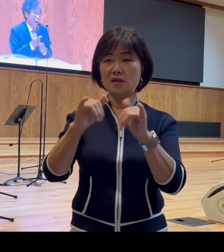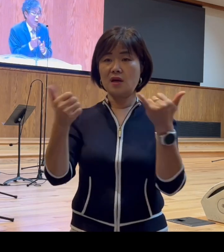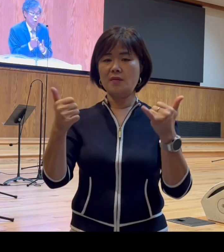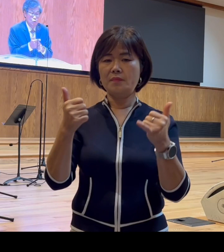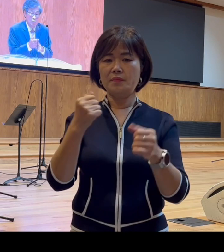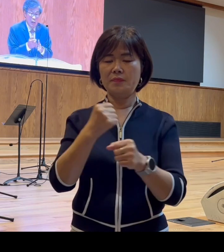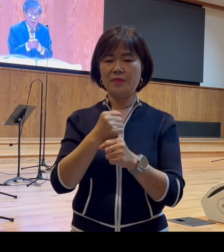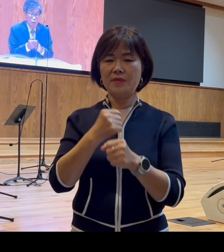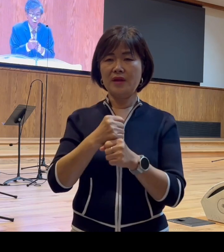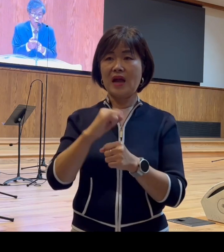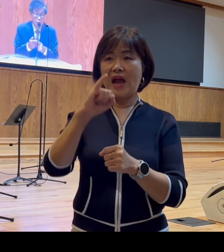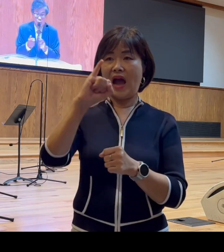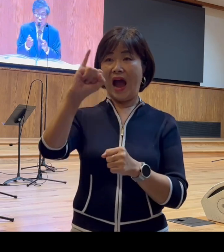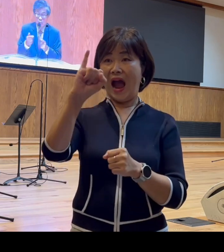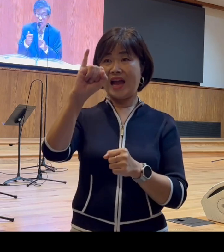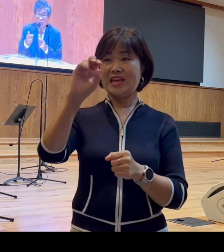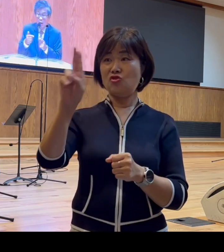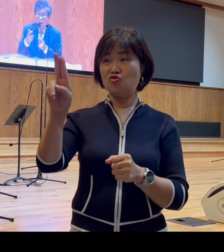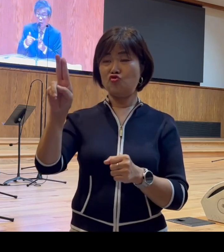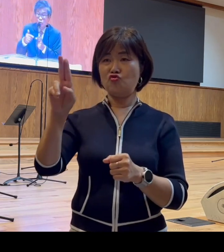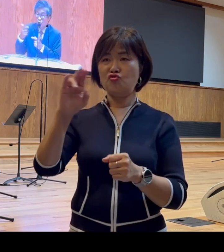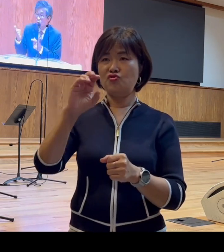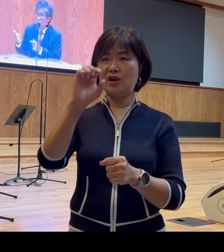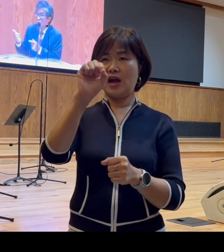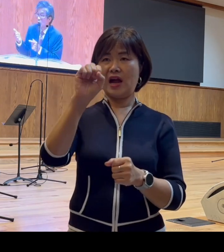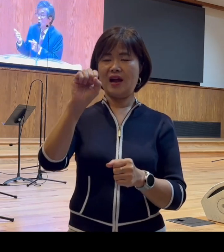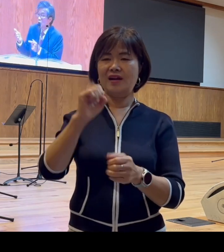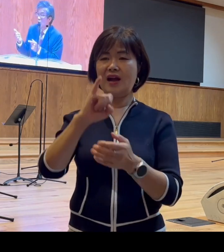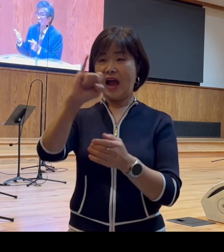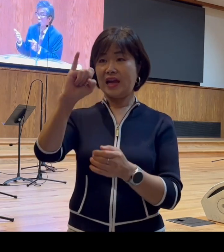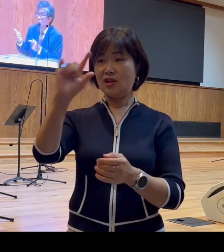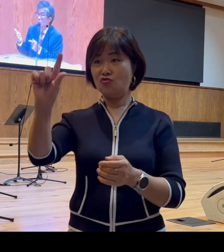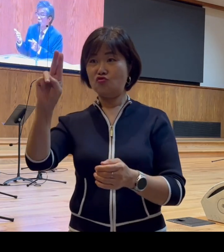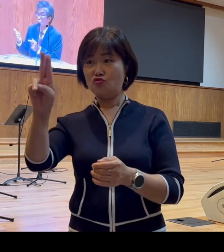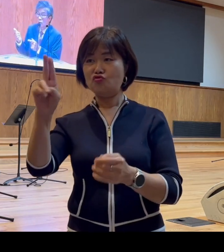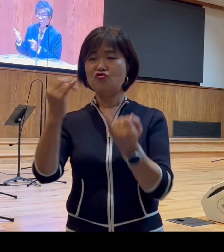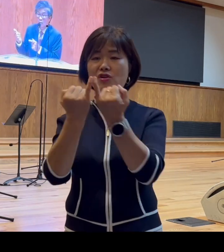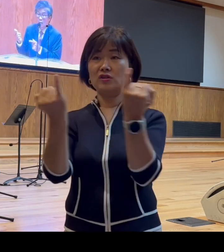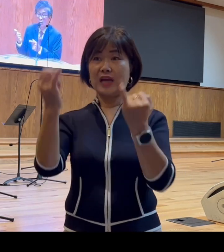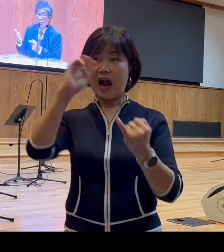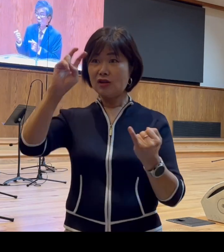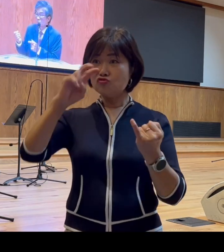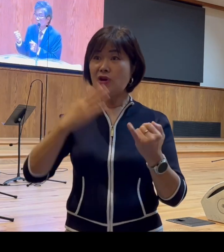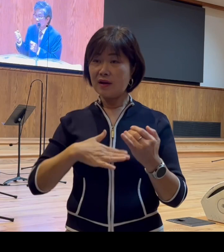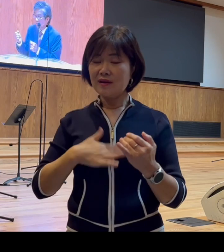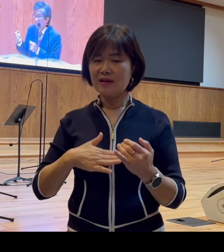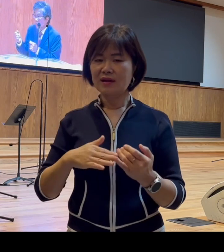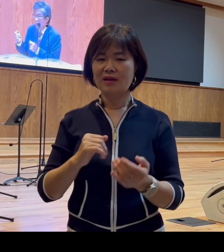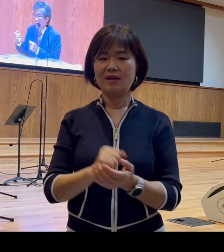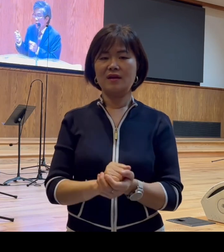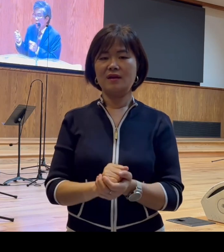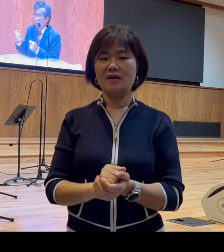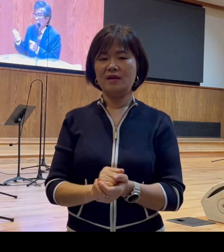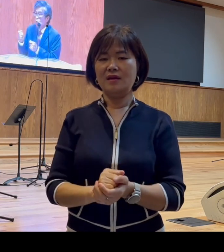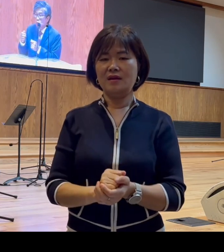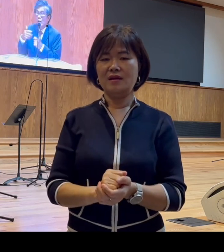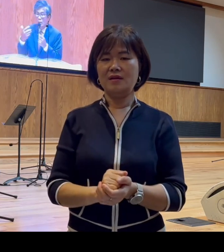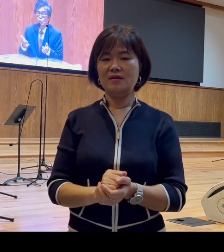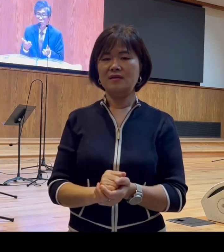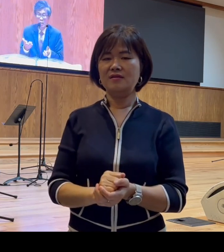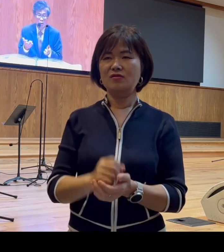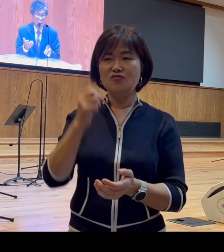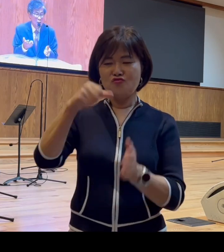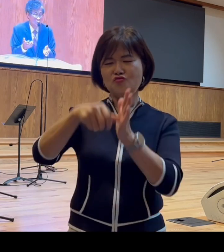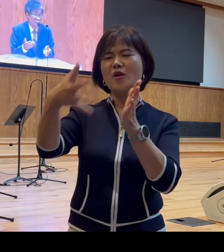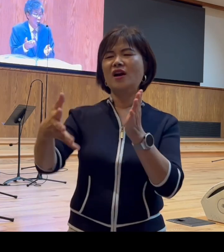사람이 아이유예요. 아이유라고 그 뭐 가수하고 연기하는 유명한 사람 아시잖아요. 잘 모르시면